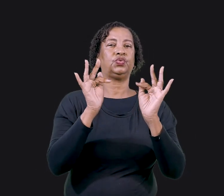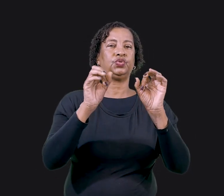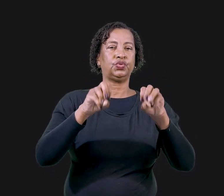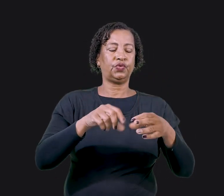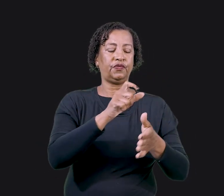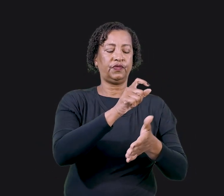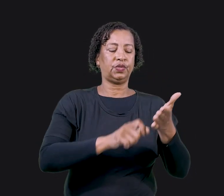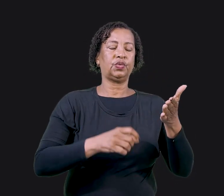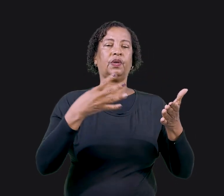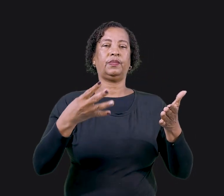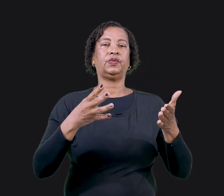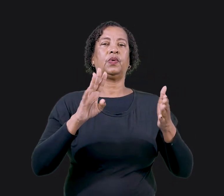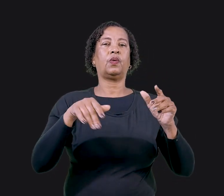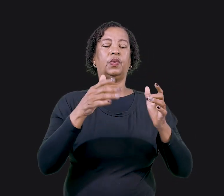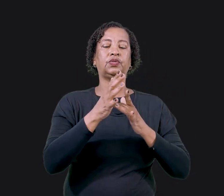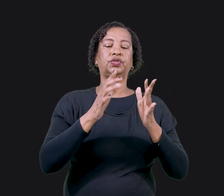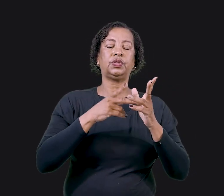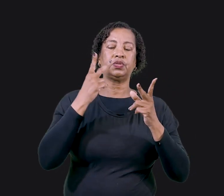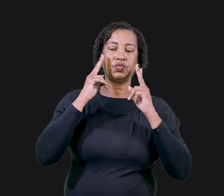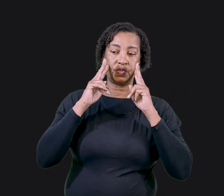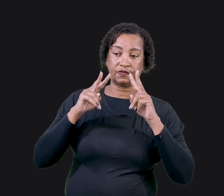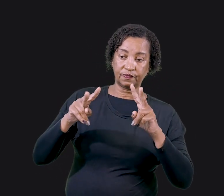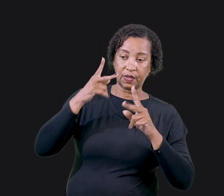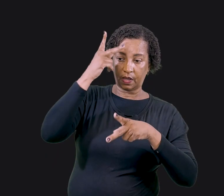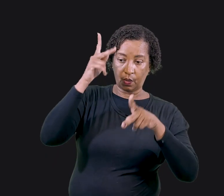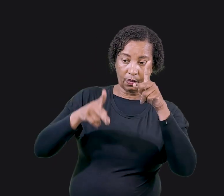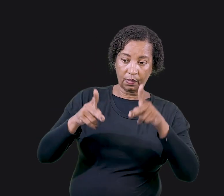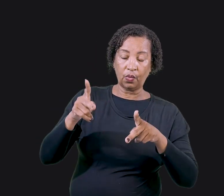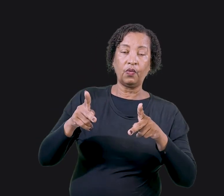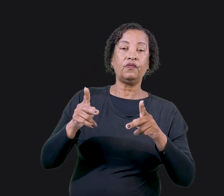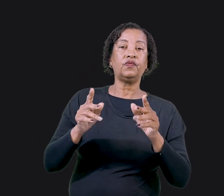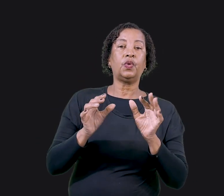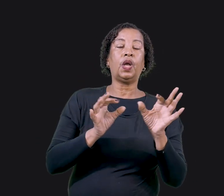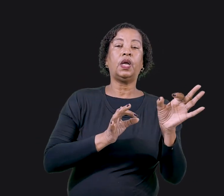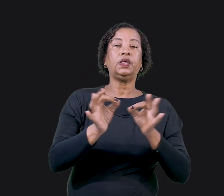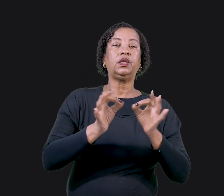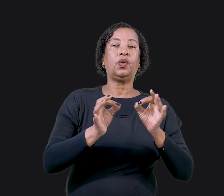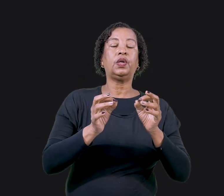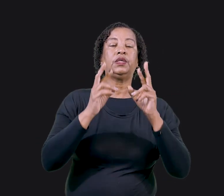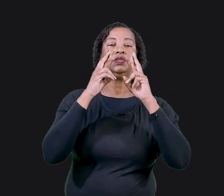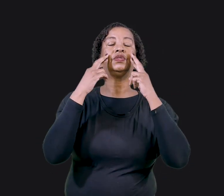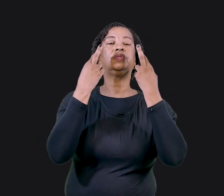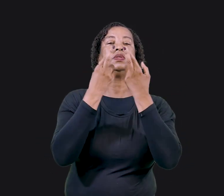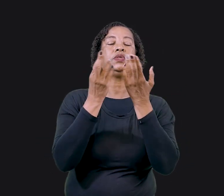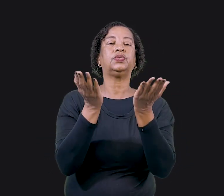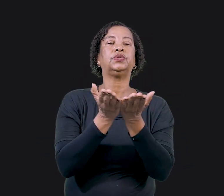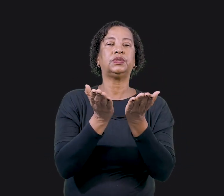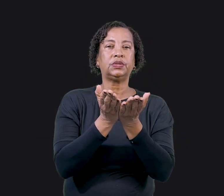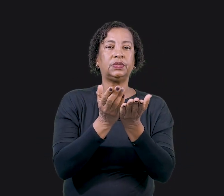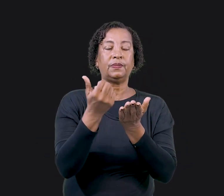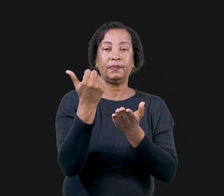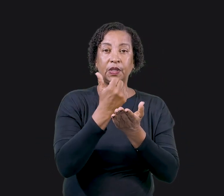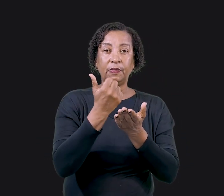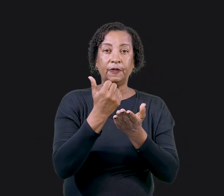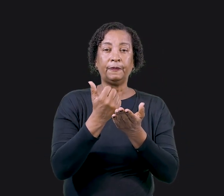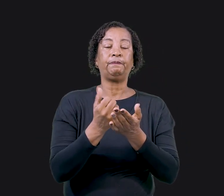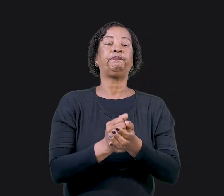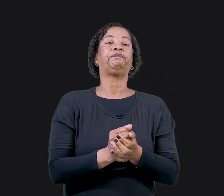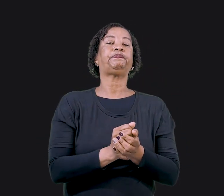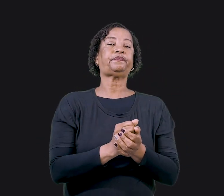Jesus no final do capítulo 4, quando ele olha para as multidões e organiza o primeiro retiro cristão. Nos capítulos 5, 6 e 7, vemos